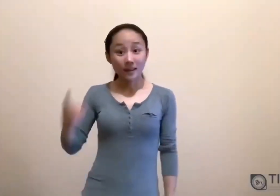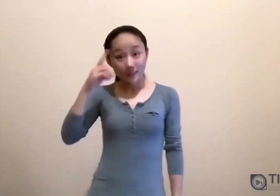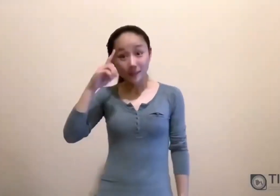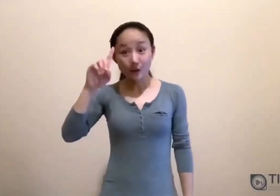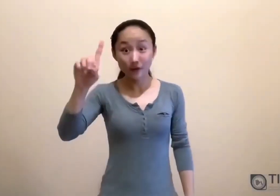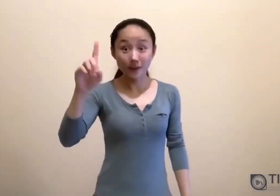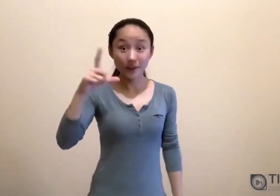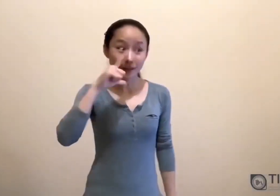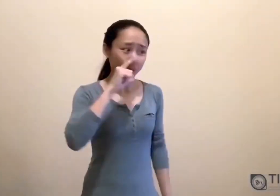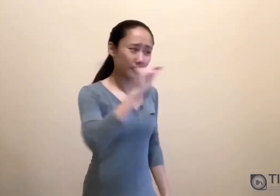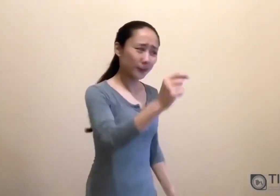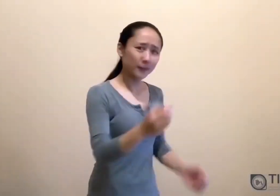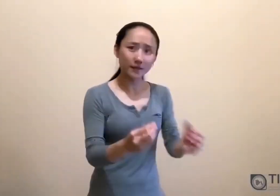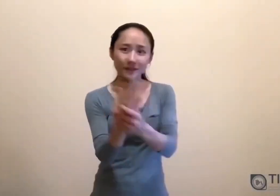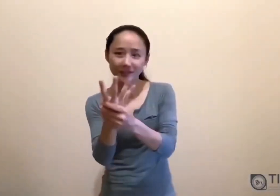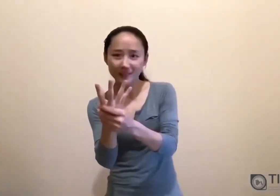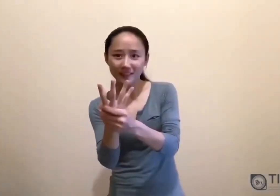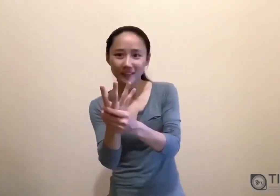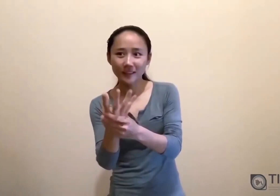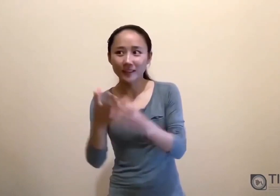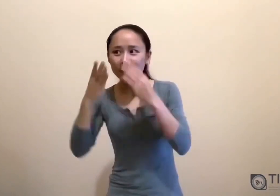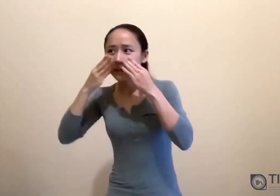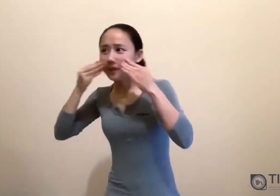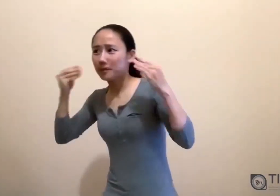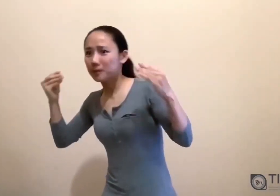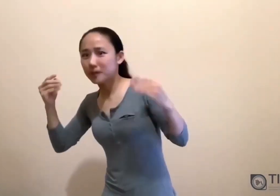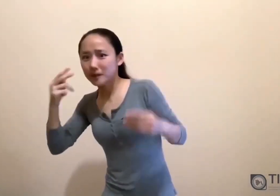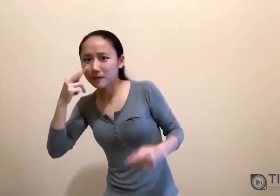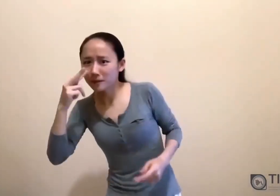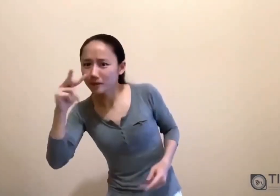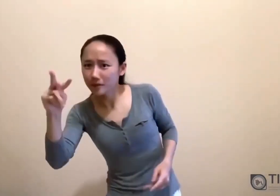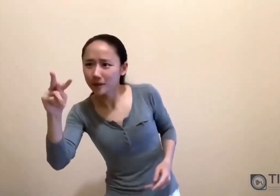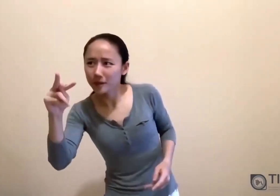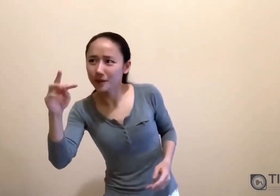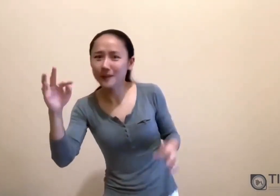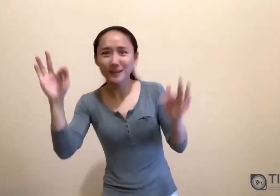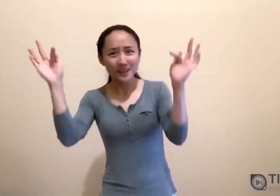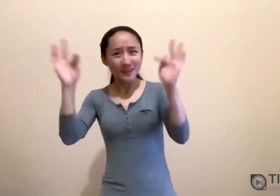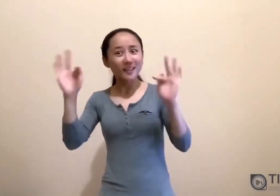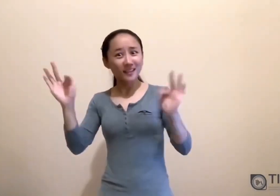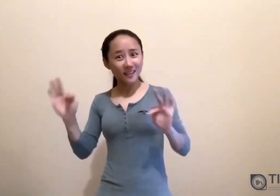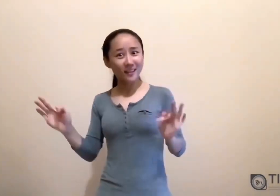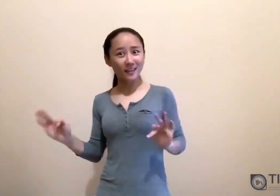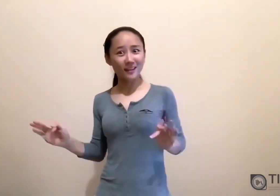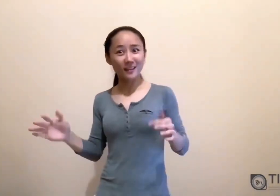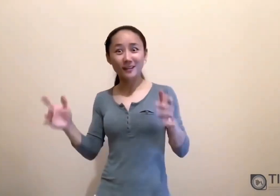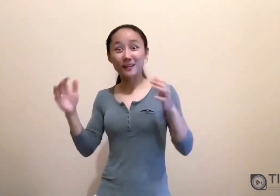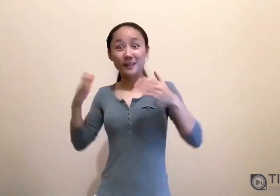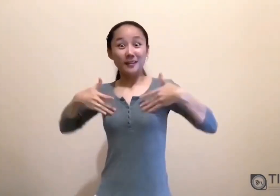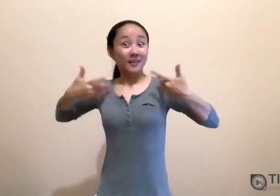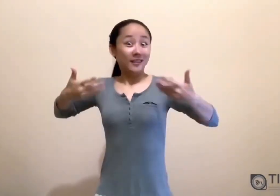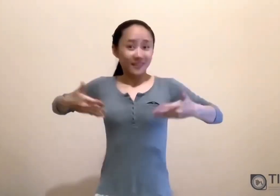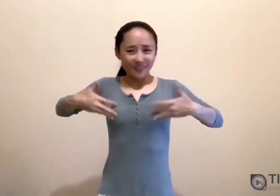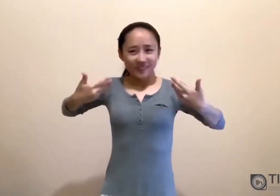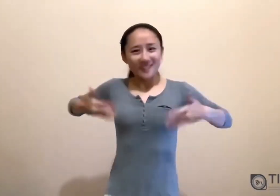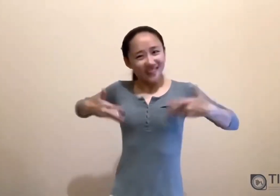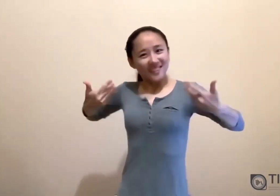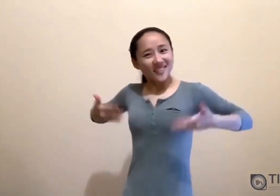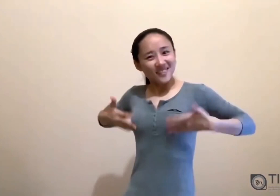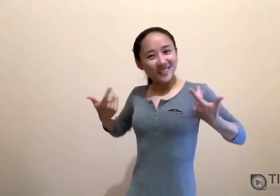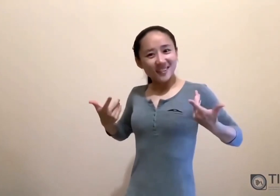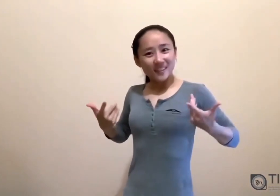Então, ela avistou uma cegonha. Era um animal novo por ali. Então ela ficou muito feliz,